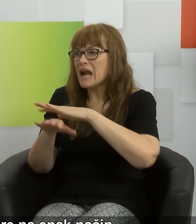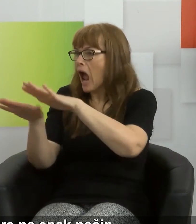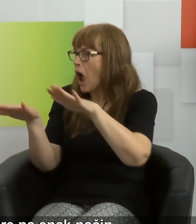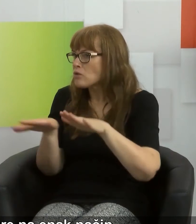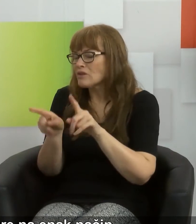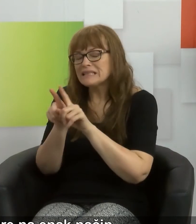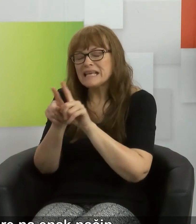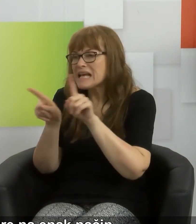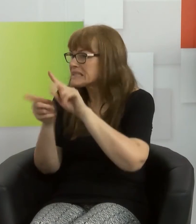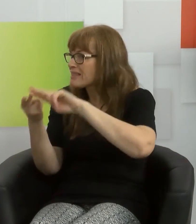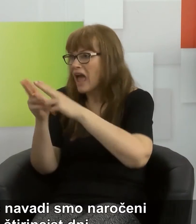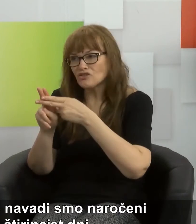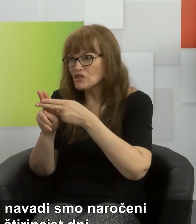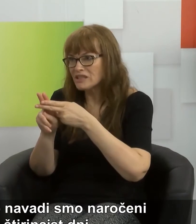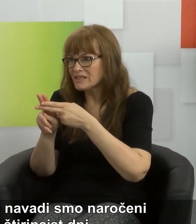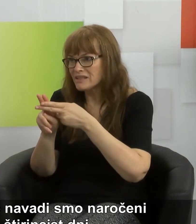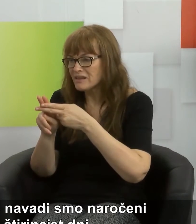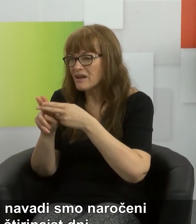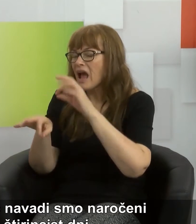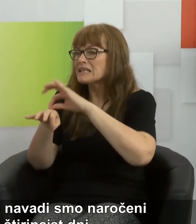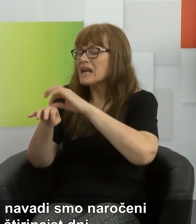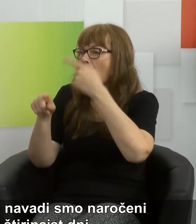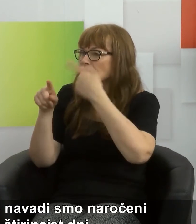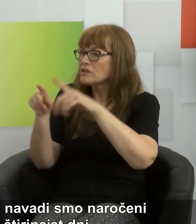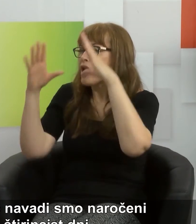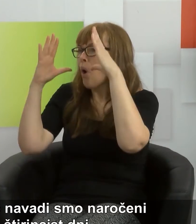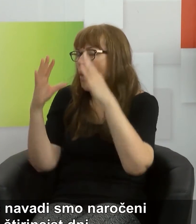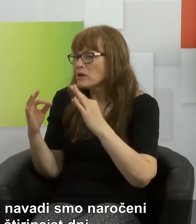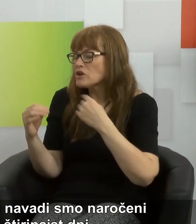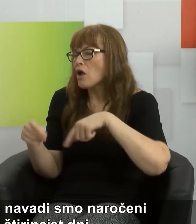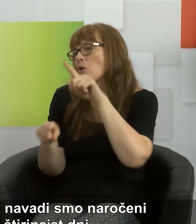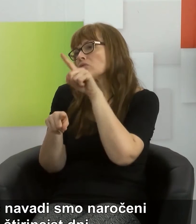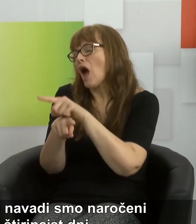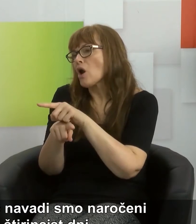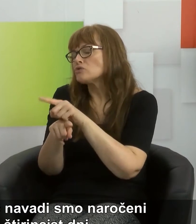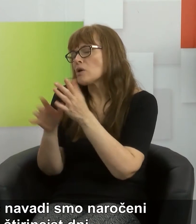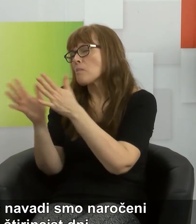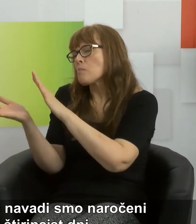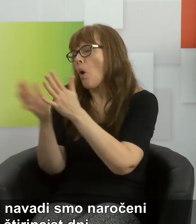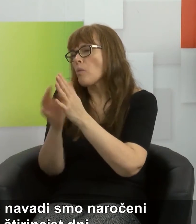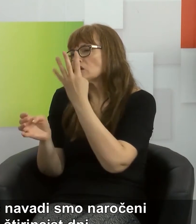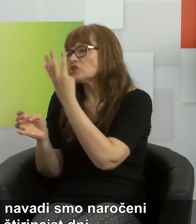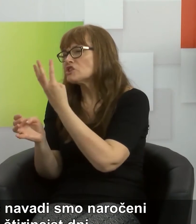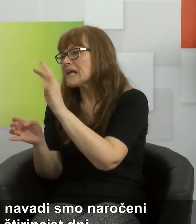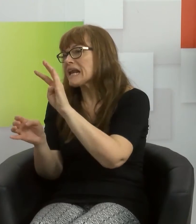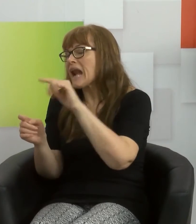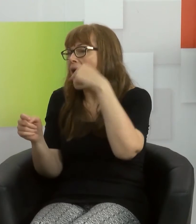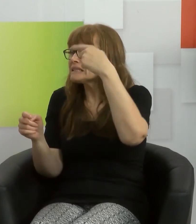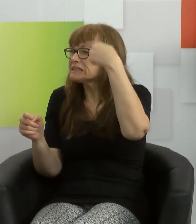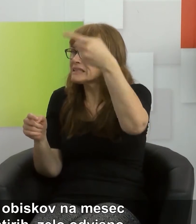gre na enak način. V zdravstvenem delu ponavadi smo naročeni v povprečju na 14